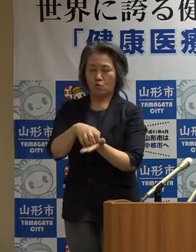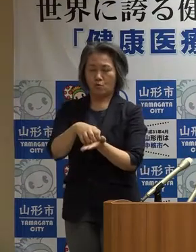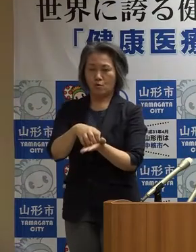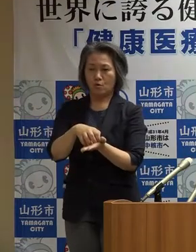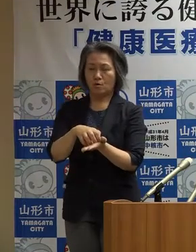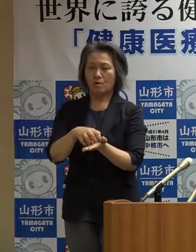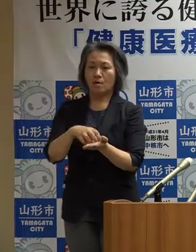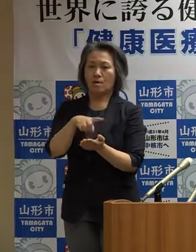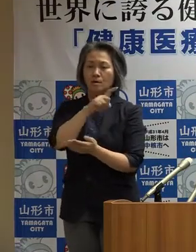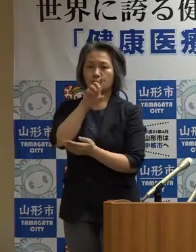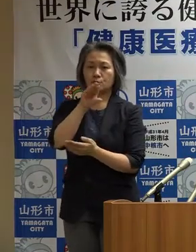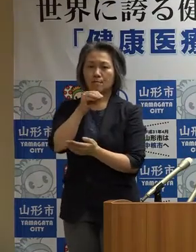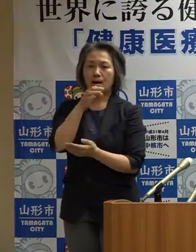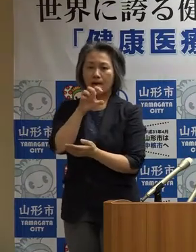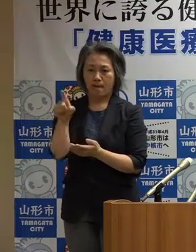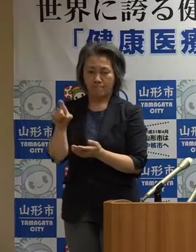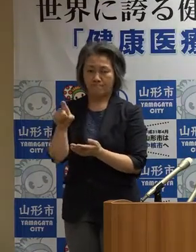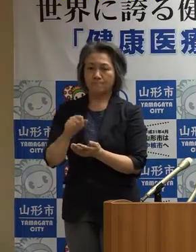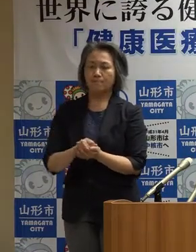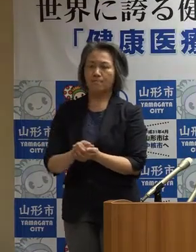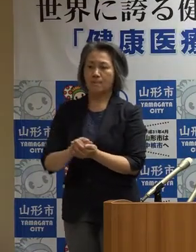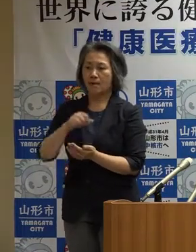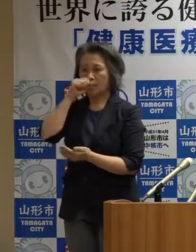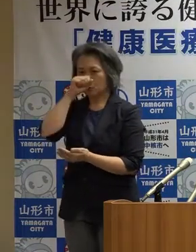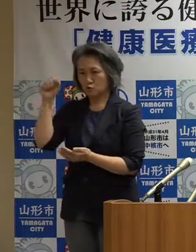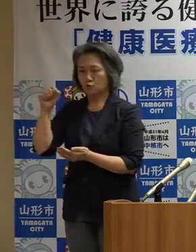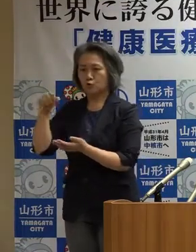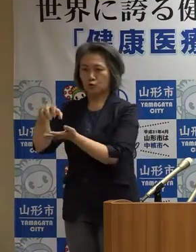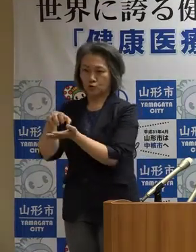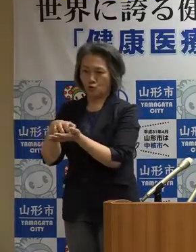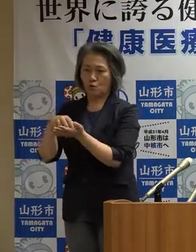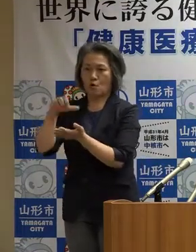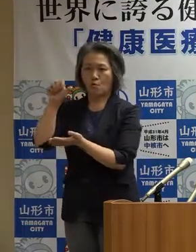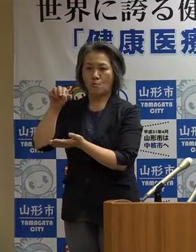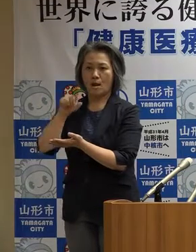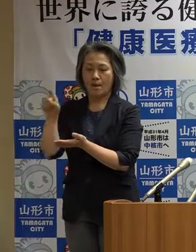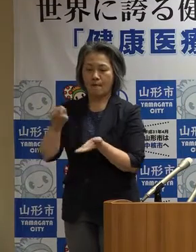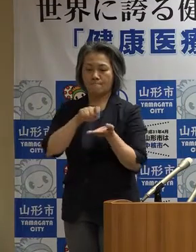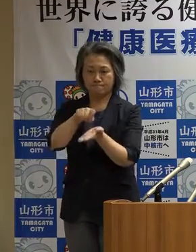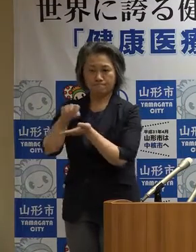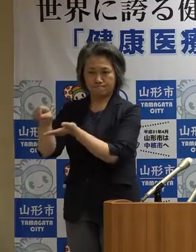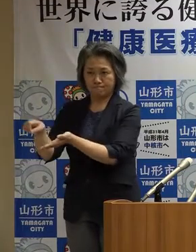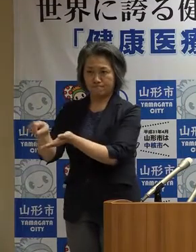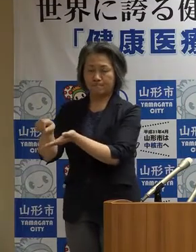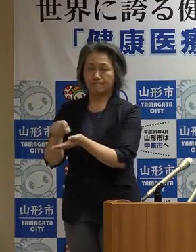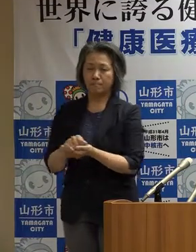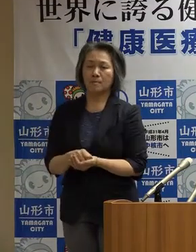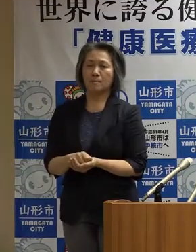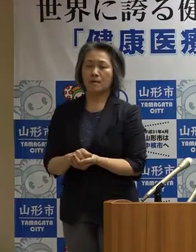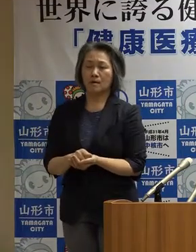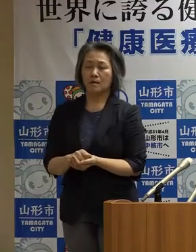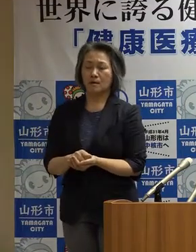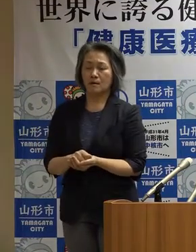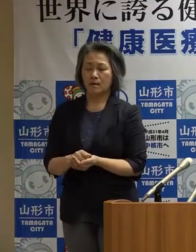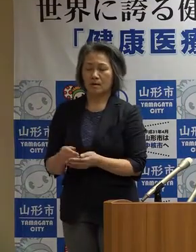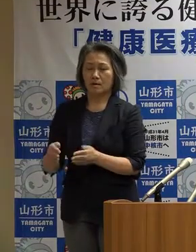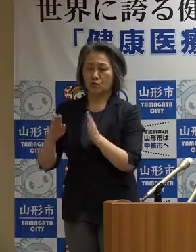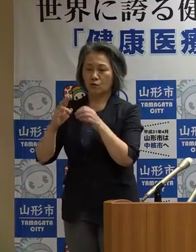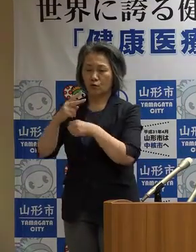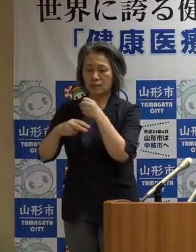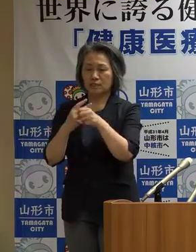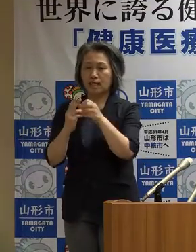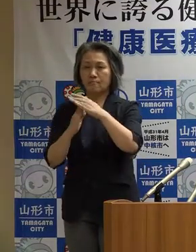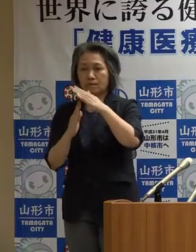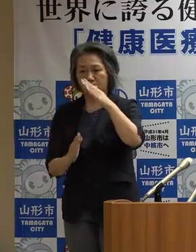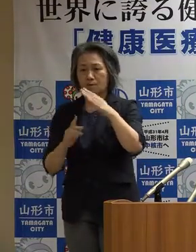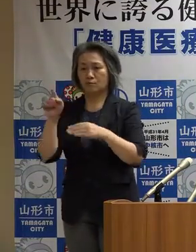として賞金10万円、優秀賞として賞金5万円を贈呈するほか、創業後2年未満の方の